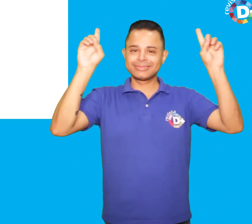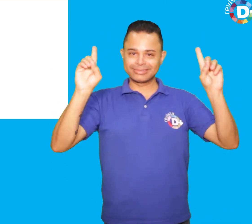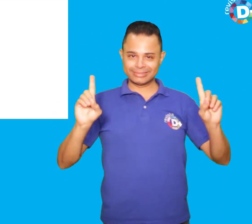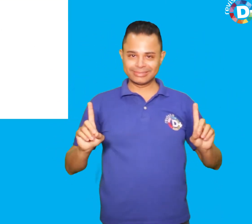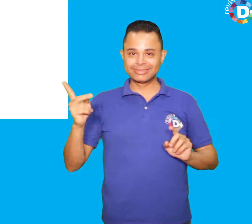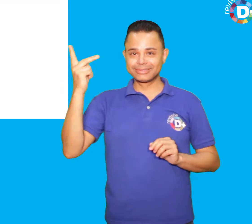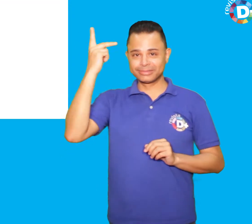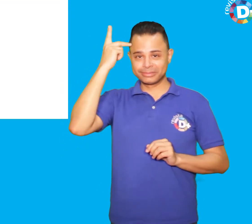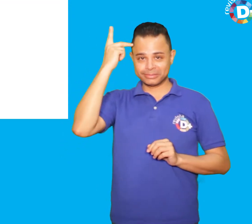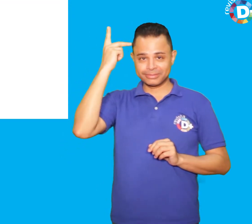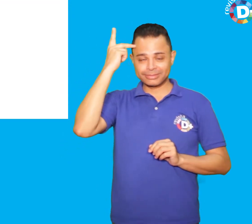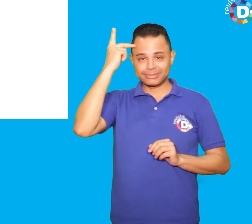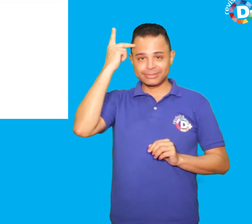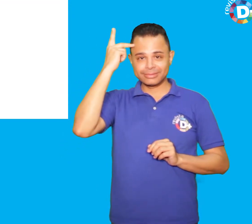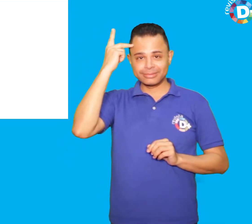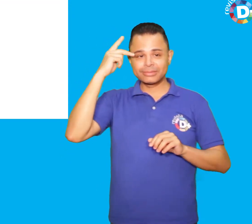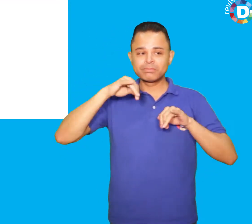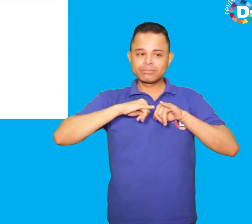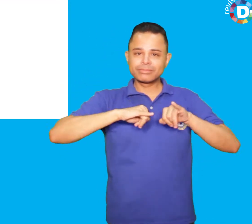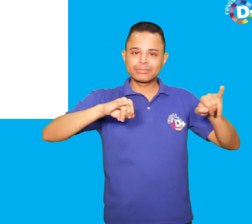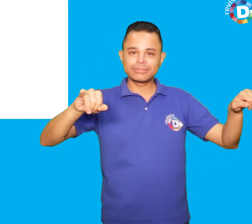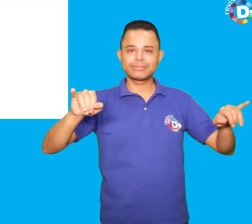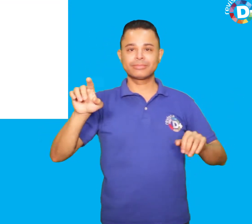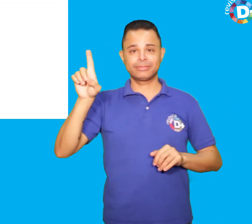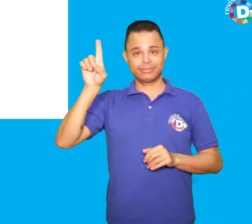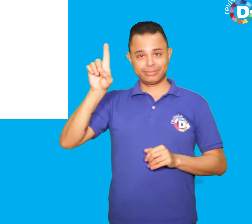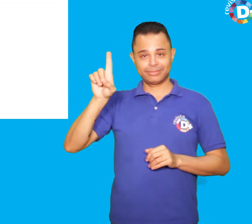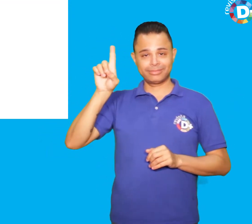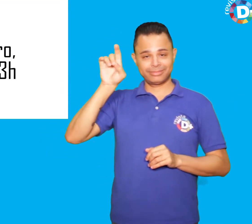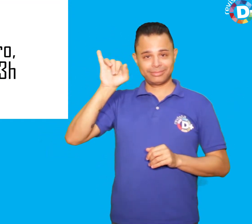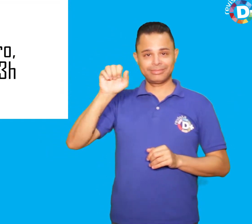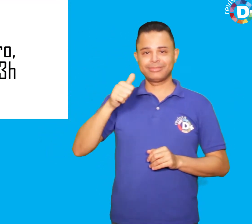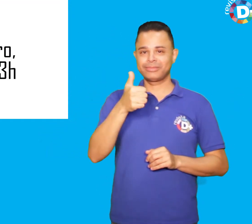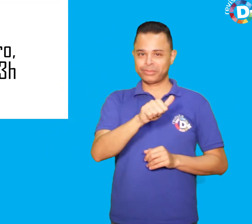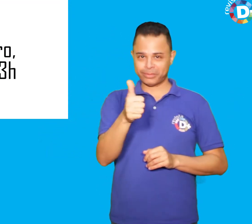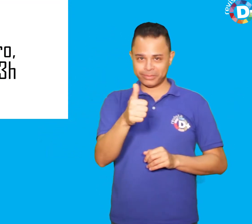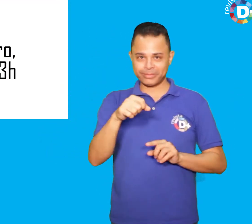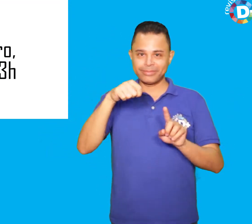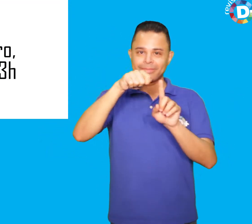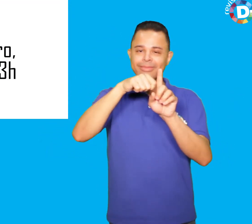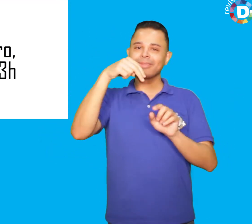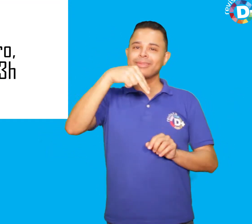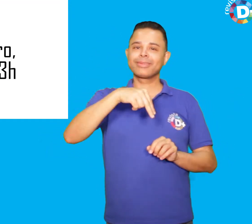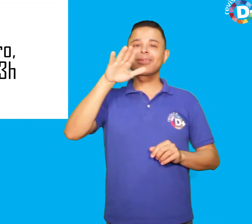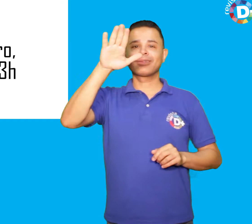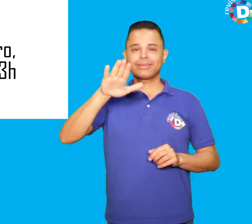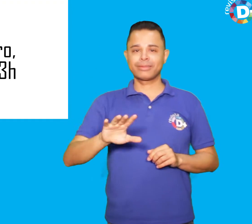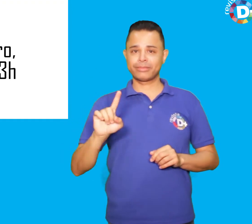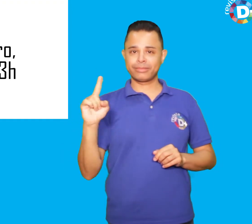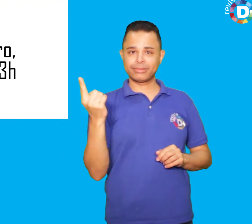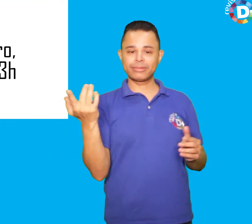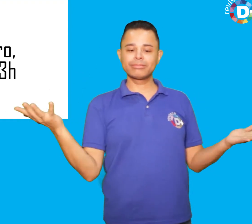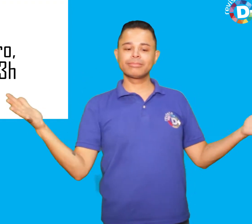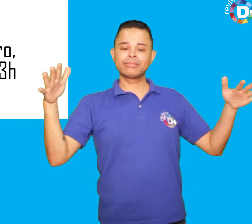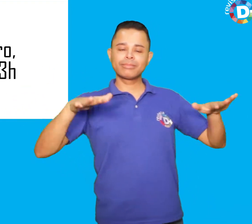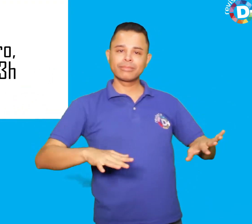São Paulo promove no dia 11 de novembro, a partir das 13 horas, sua plenária mensal voltada à